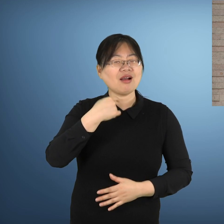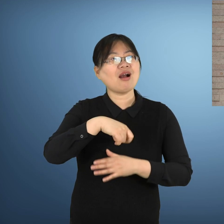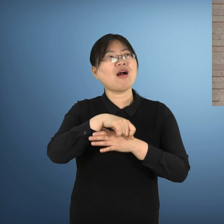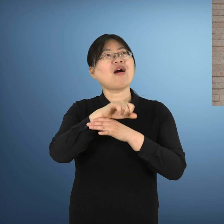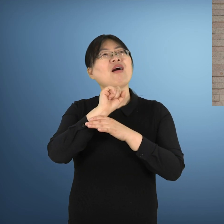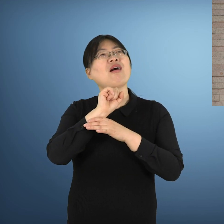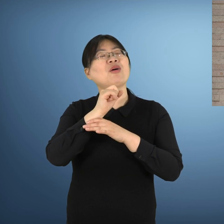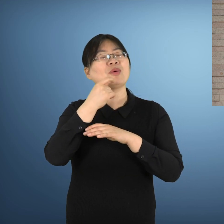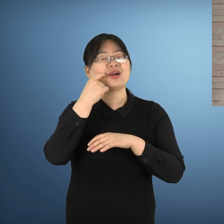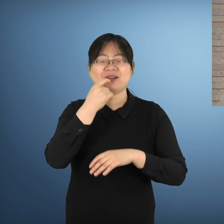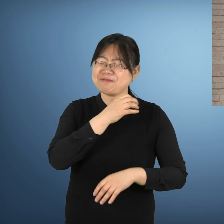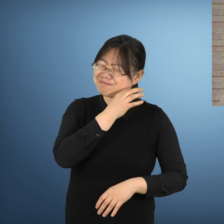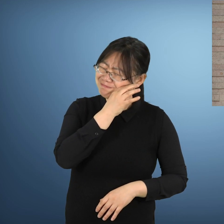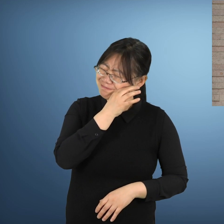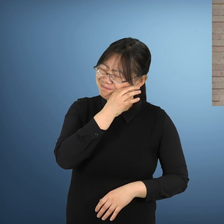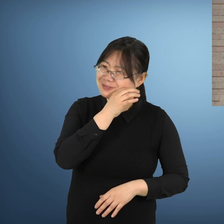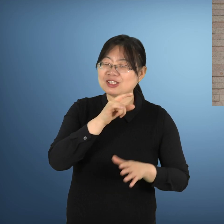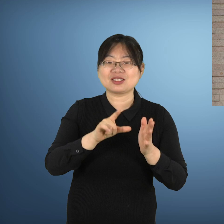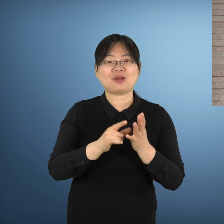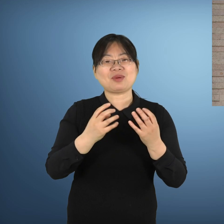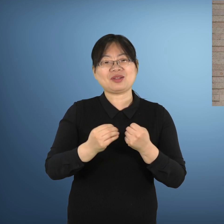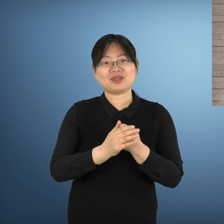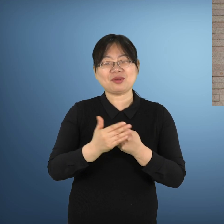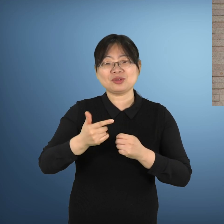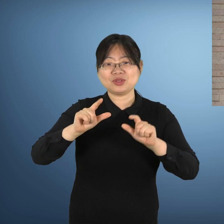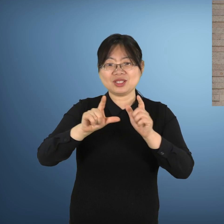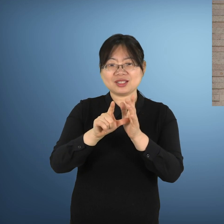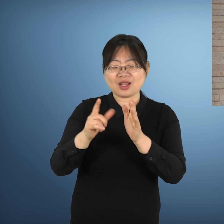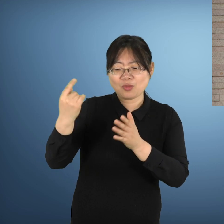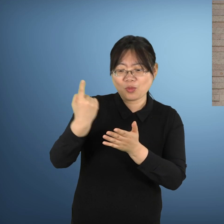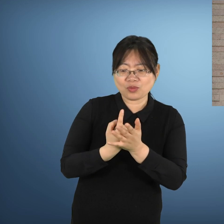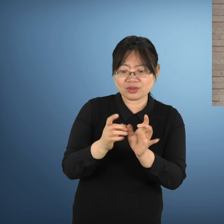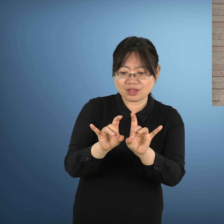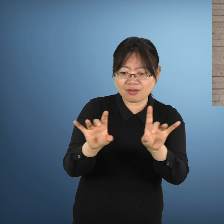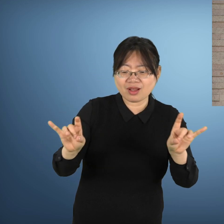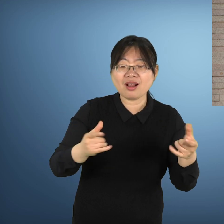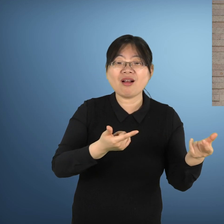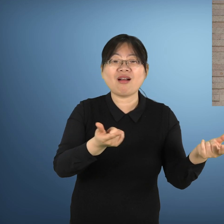기억들이 더 많잖아요. 그래서 주일날 올 때면 전부